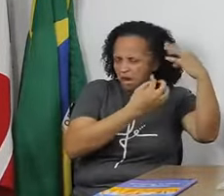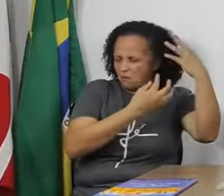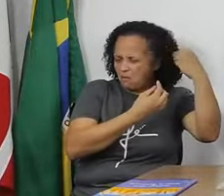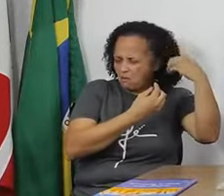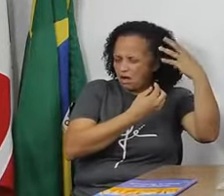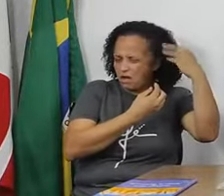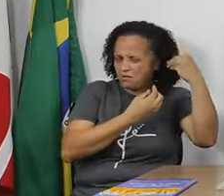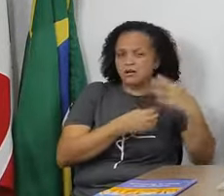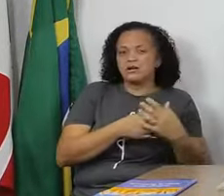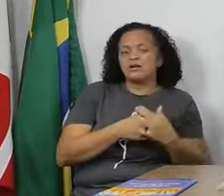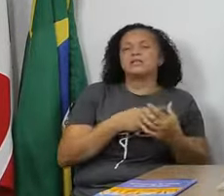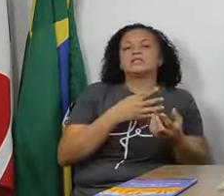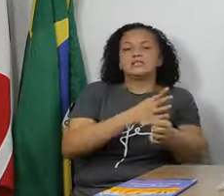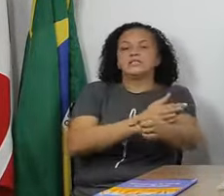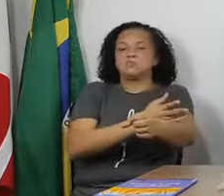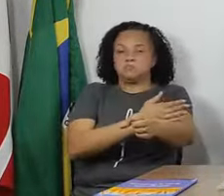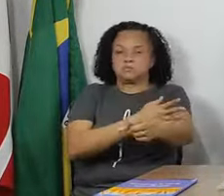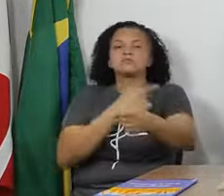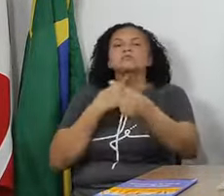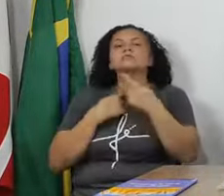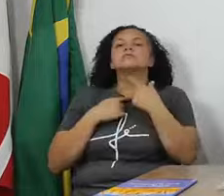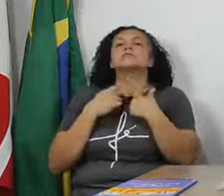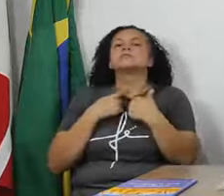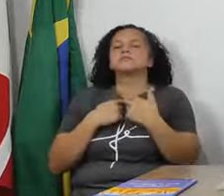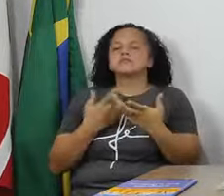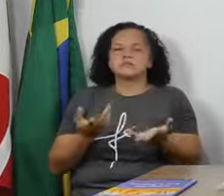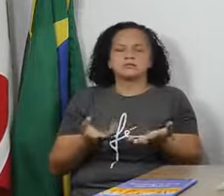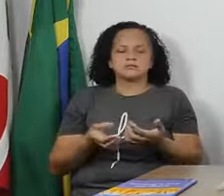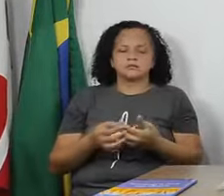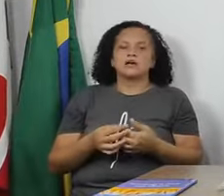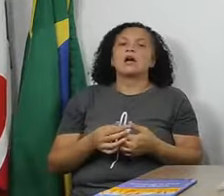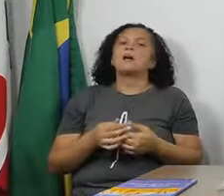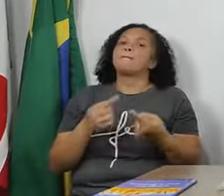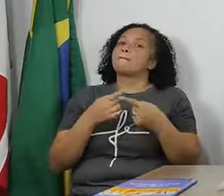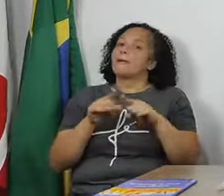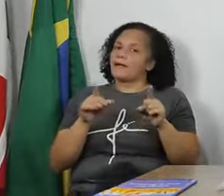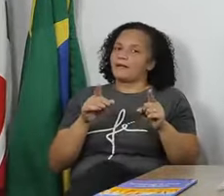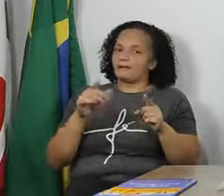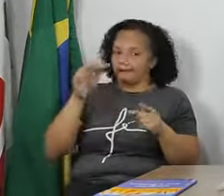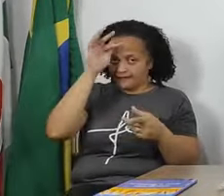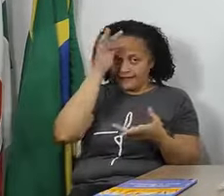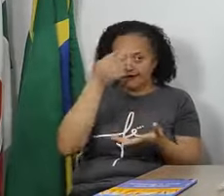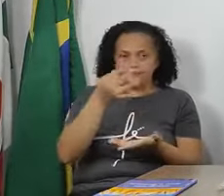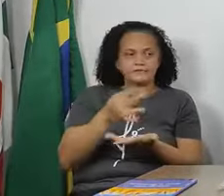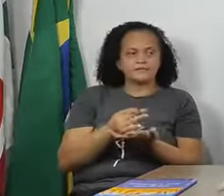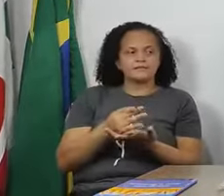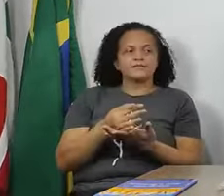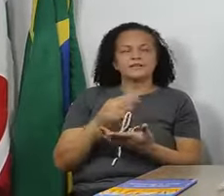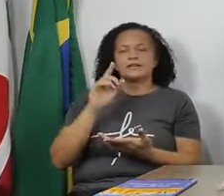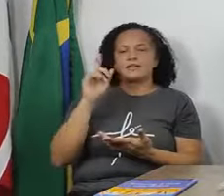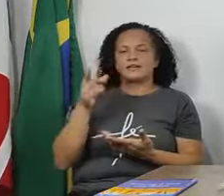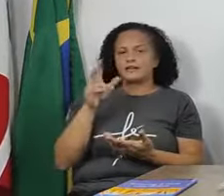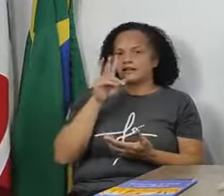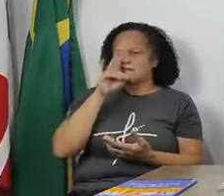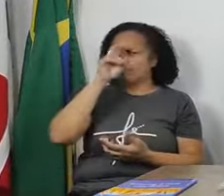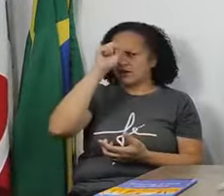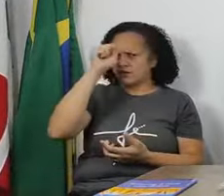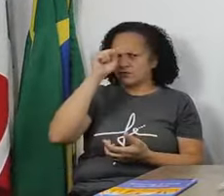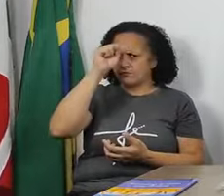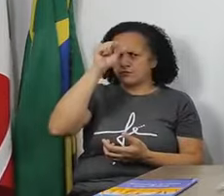vontade. Já a fé, ela é uma força espiritual lá do nosso espírito,